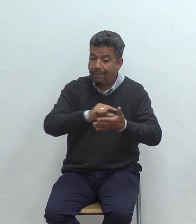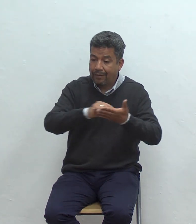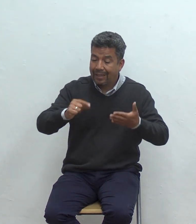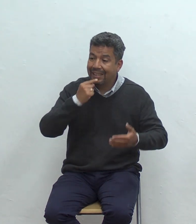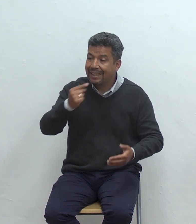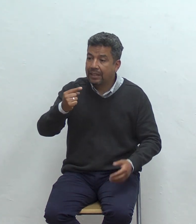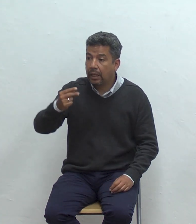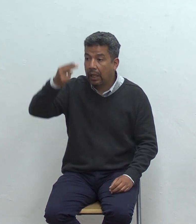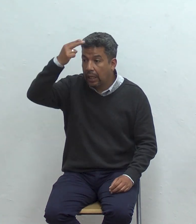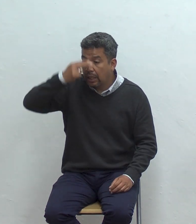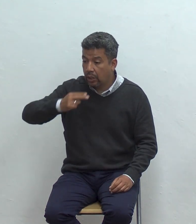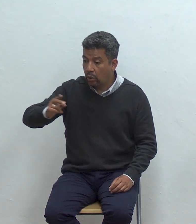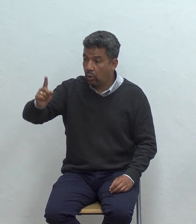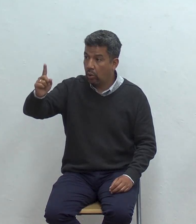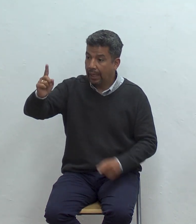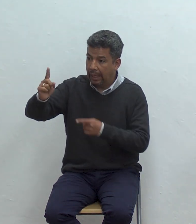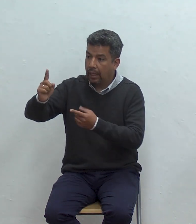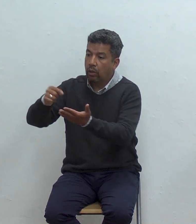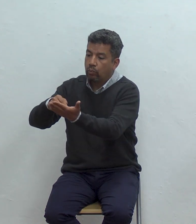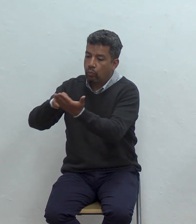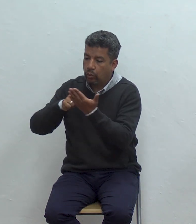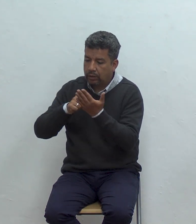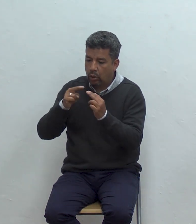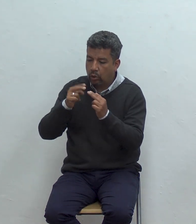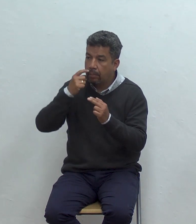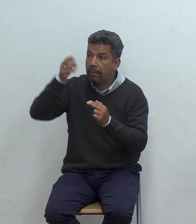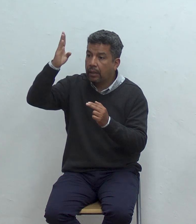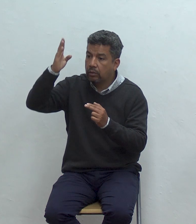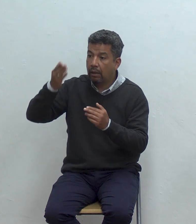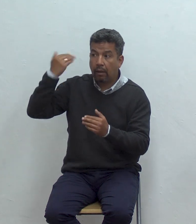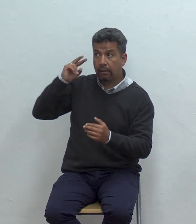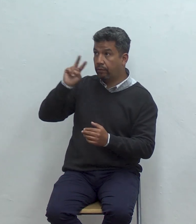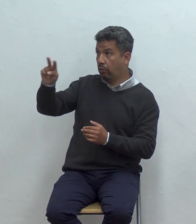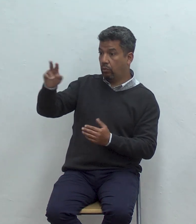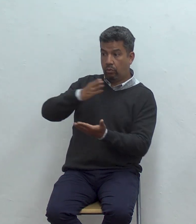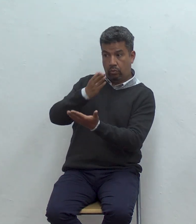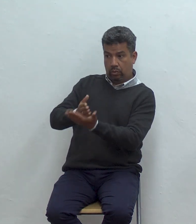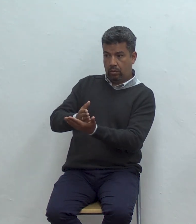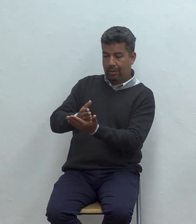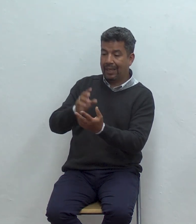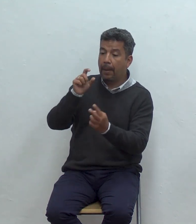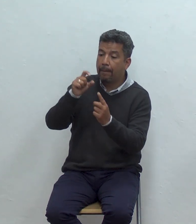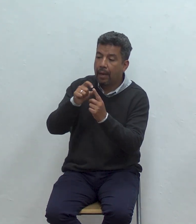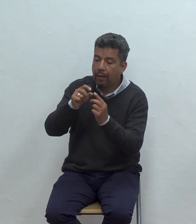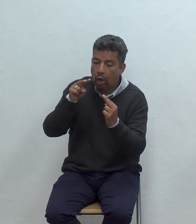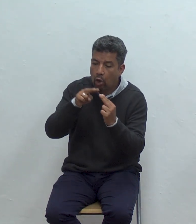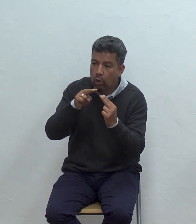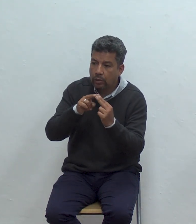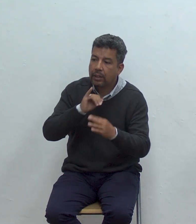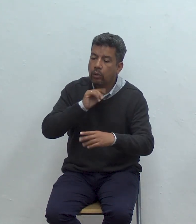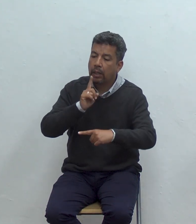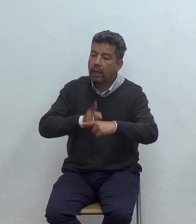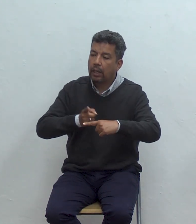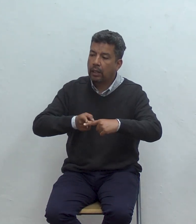Hijo es el que nos dio a conocer al Padre, a quien nadie vio jamás. Y esa palabra conocer en